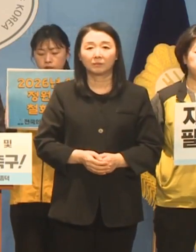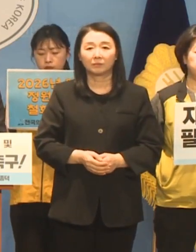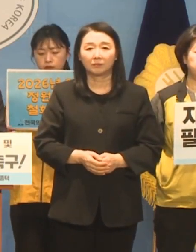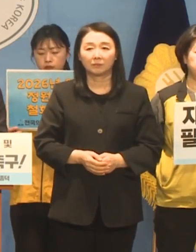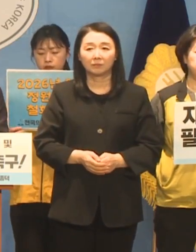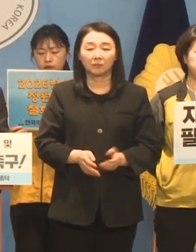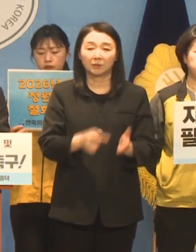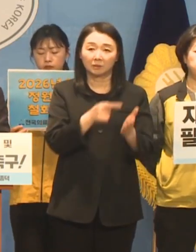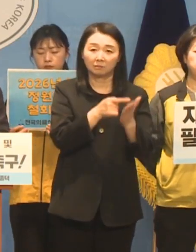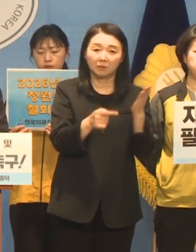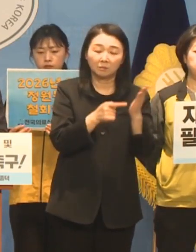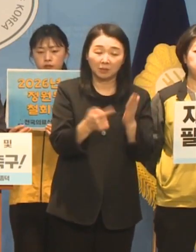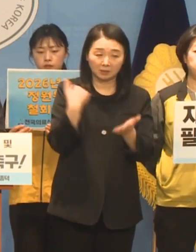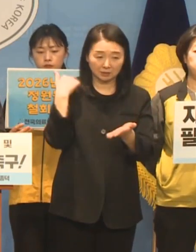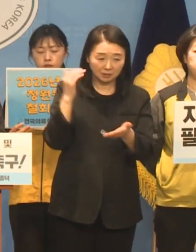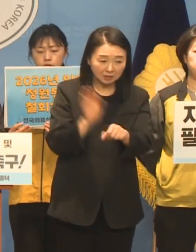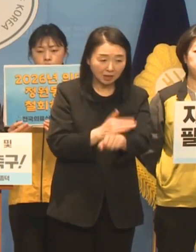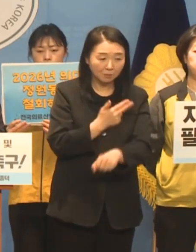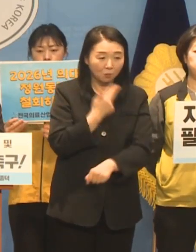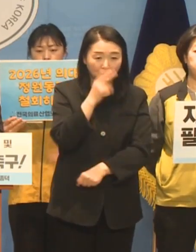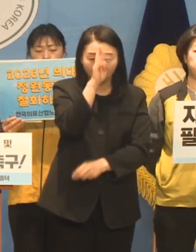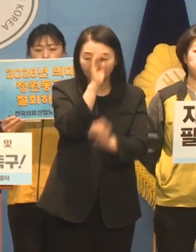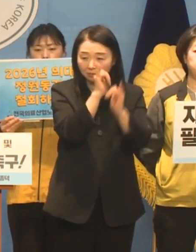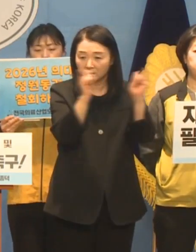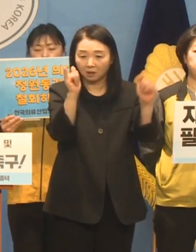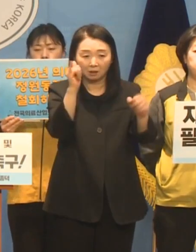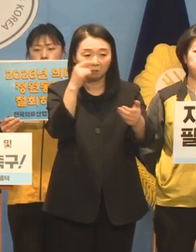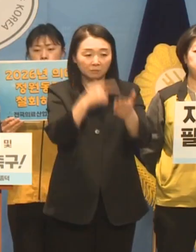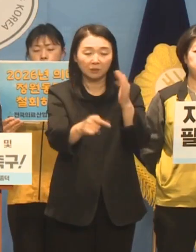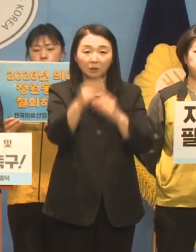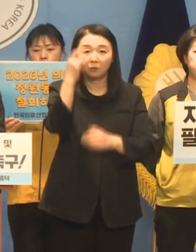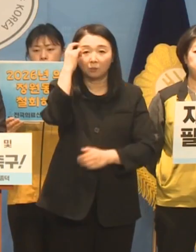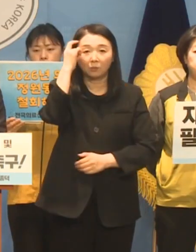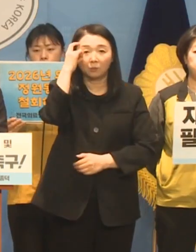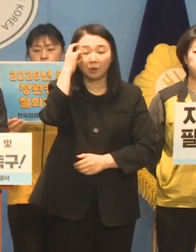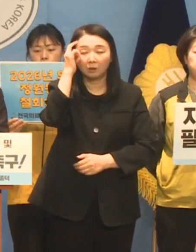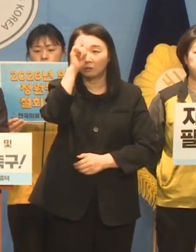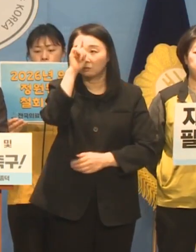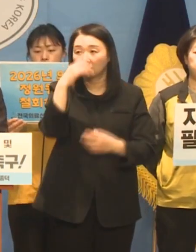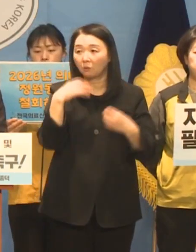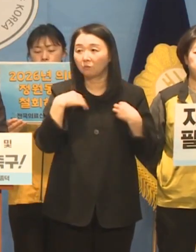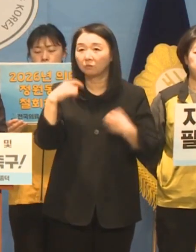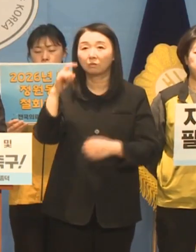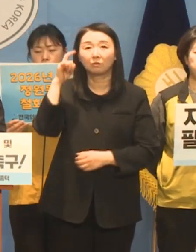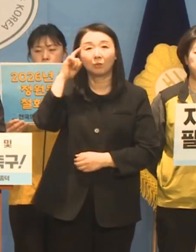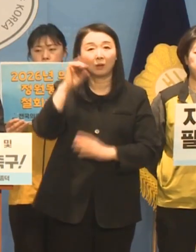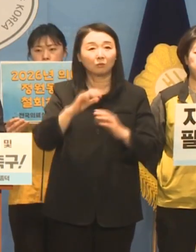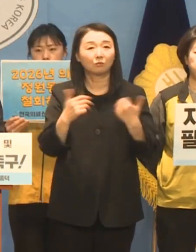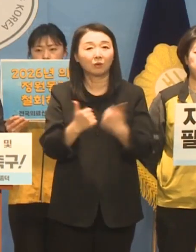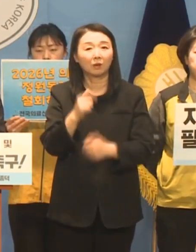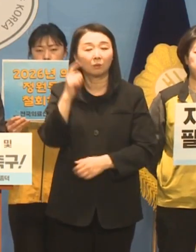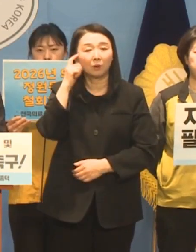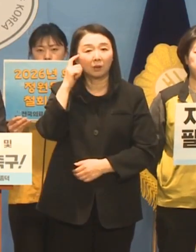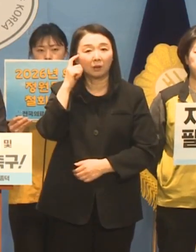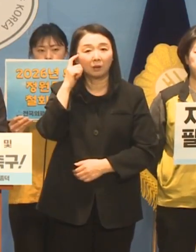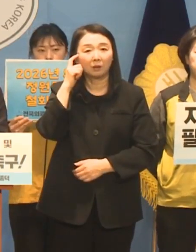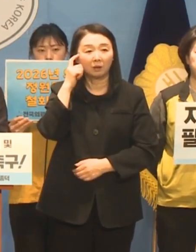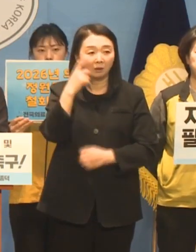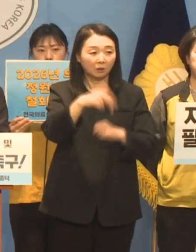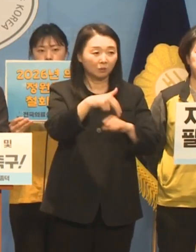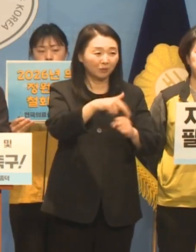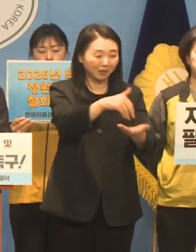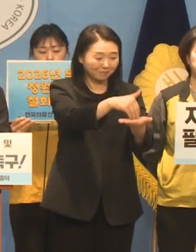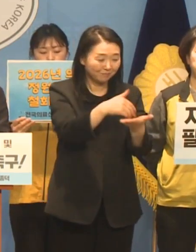이렇게 피해본 아무런 잘못도 없는 이 환자들이 이렇게 피해를 보고 있는데 왜 정부는, 왜 국회는 의료계에